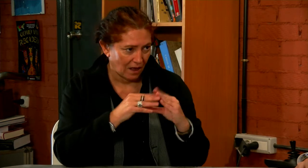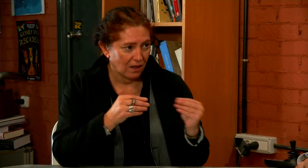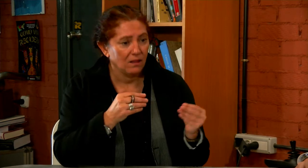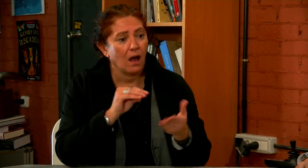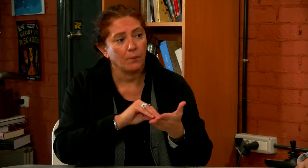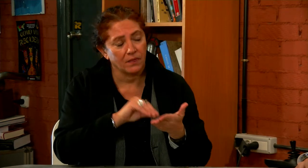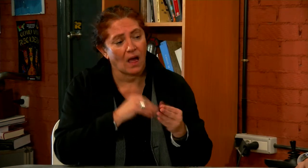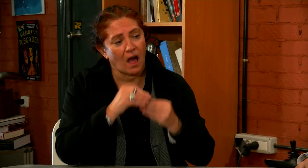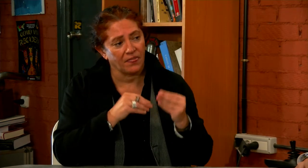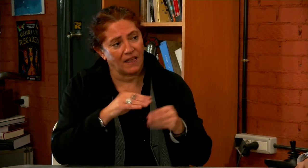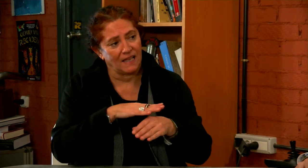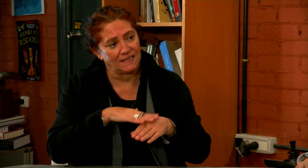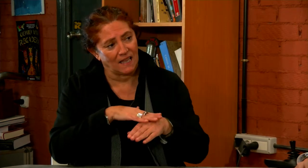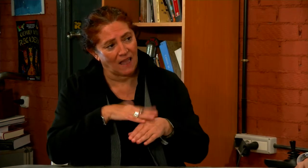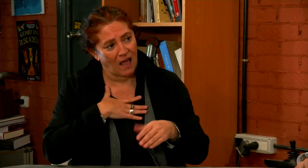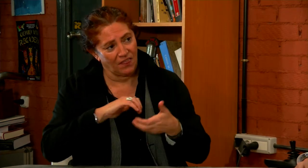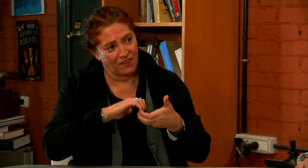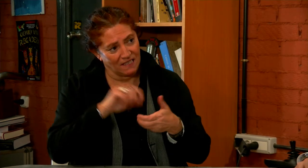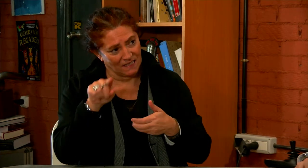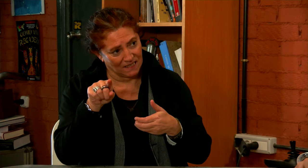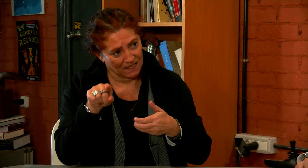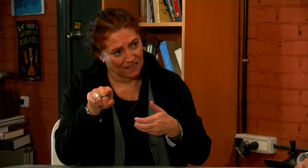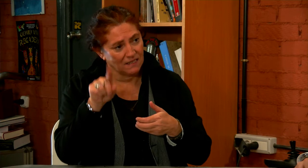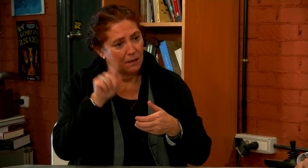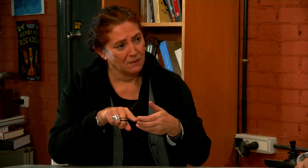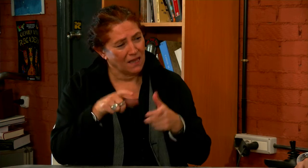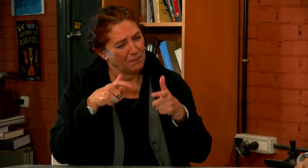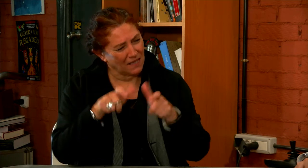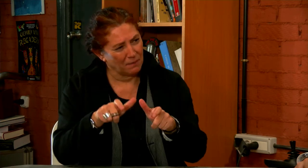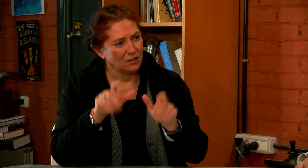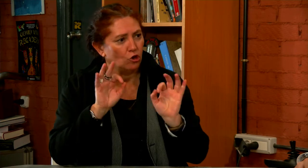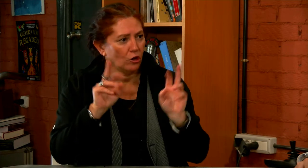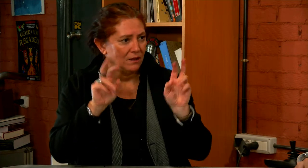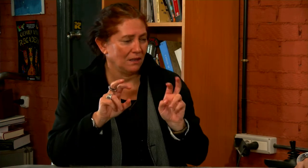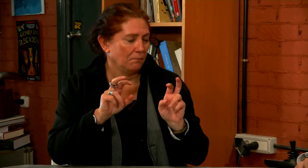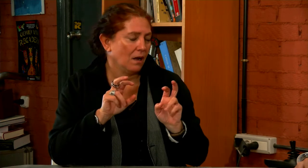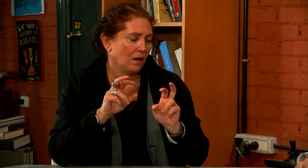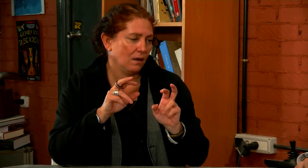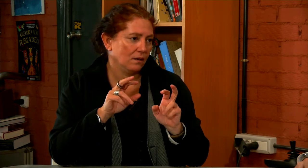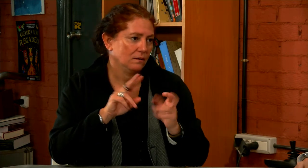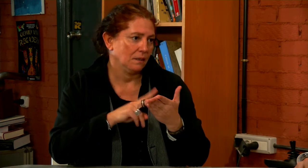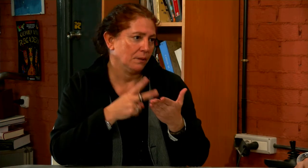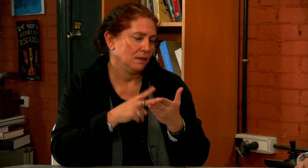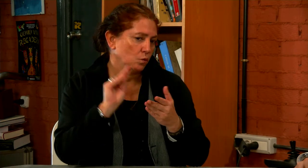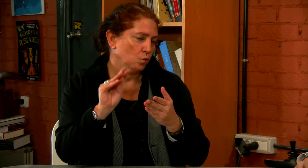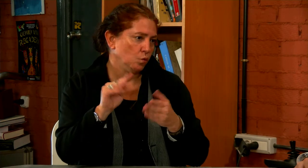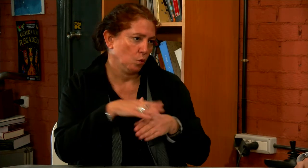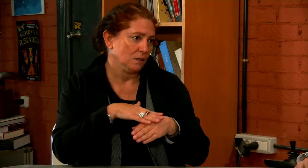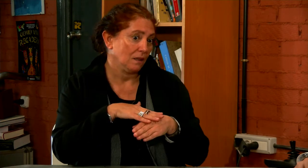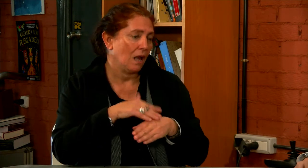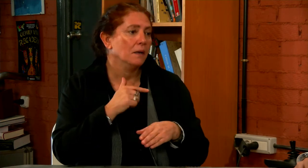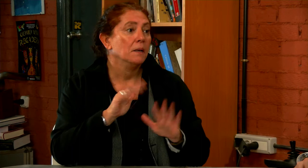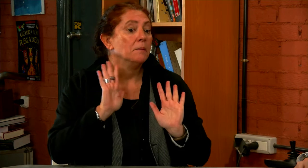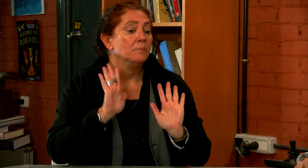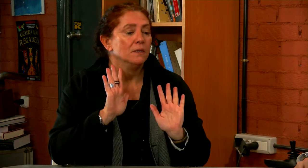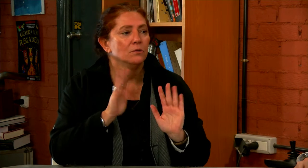en la universidad o en los juzgados, pues dependiendo también de los estamentos y de las instituciones,